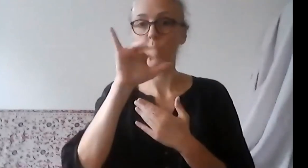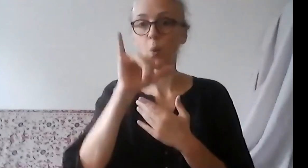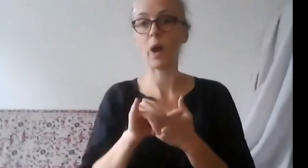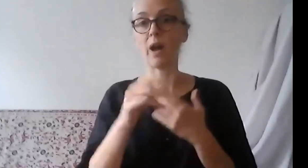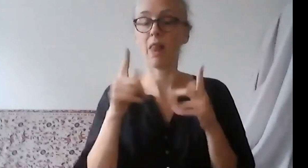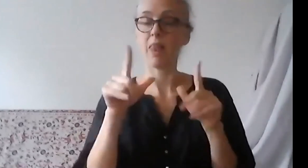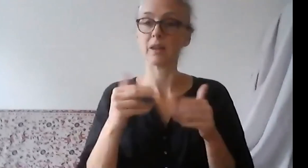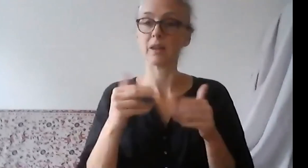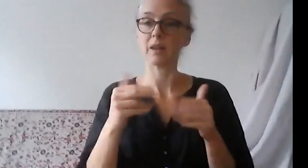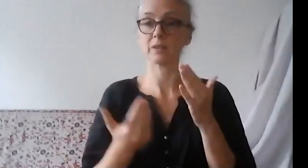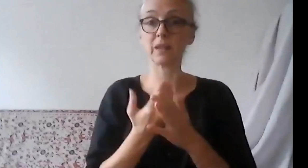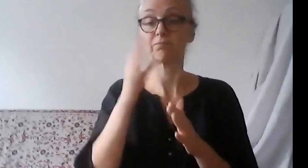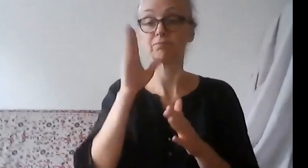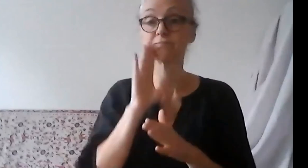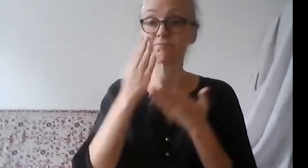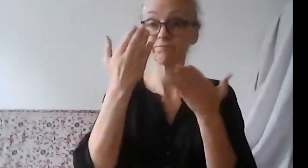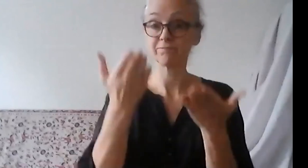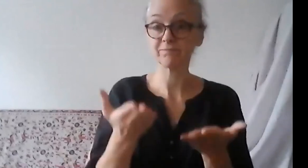cède la parole.